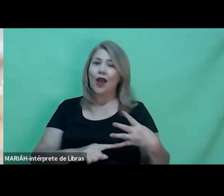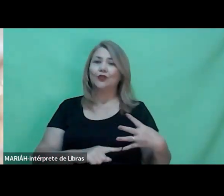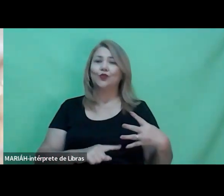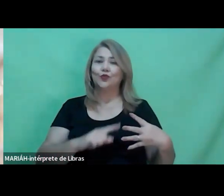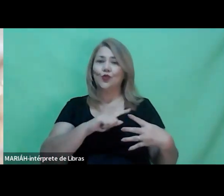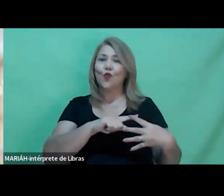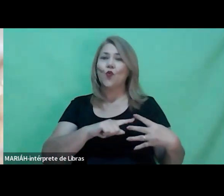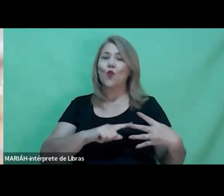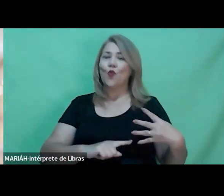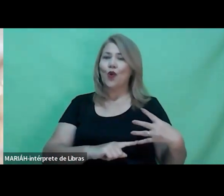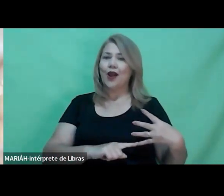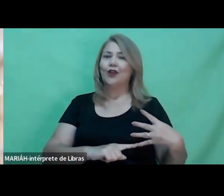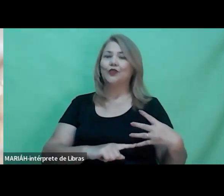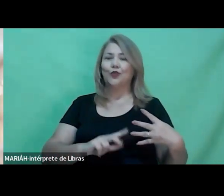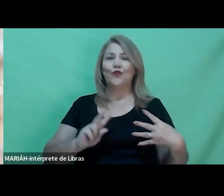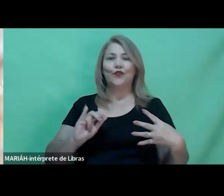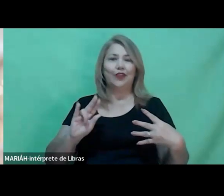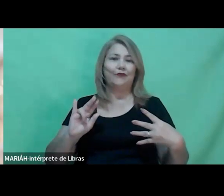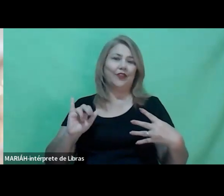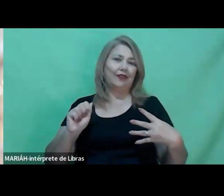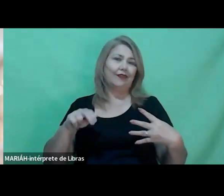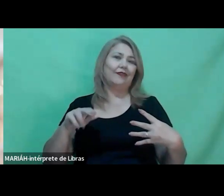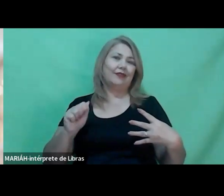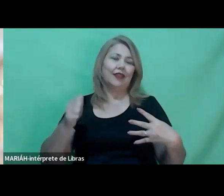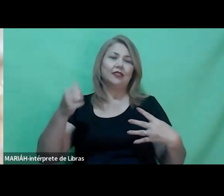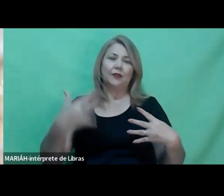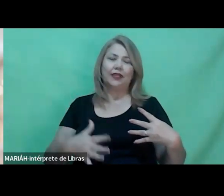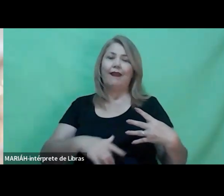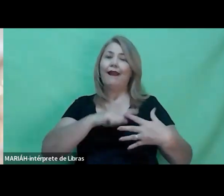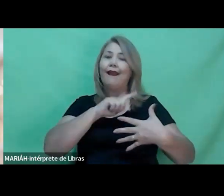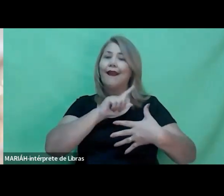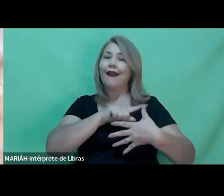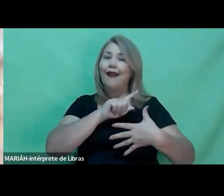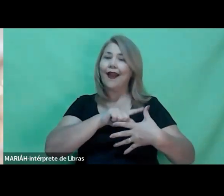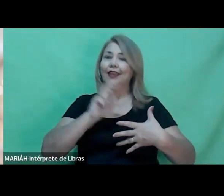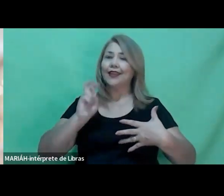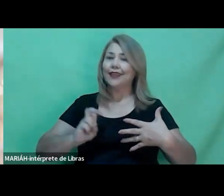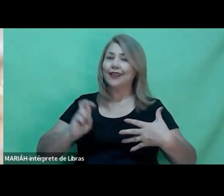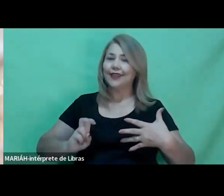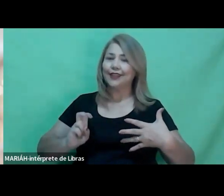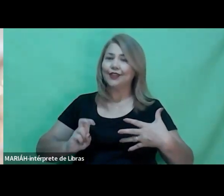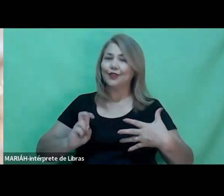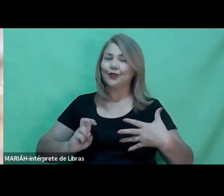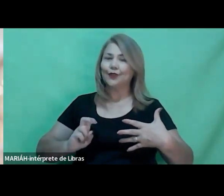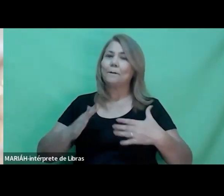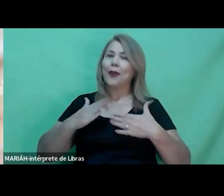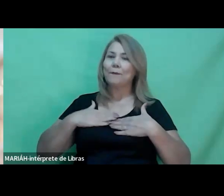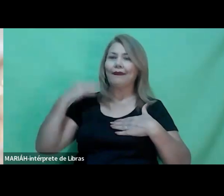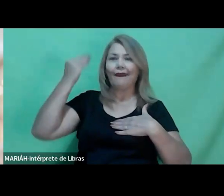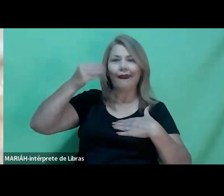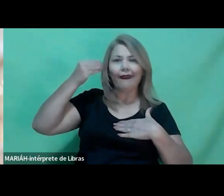Viviana burat yo le agrego una quinta una quinta que me ha resultado muy práctica y fue la gran